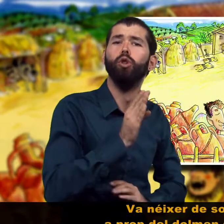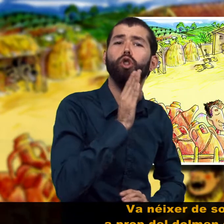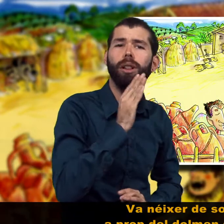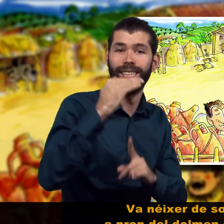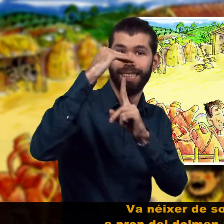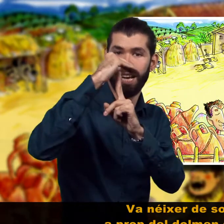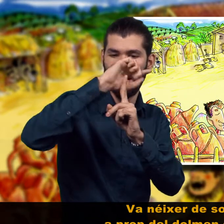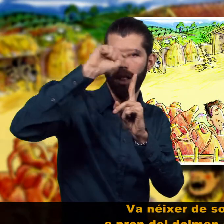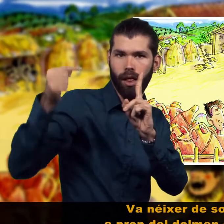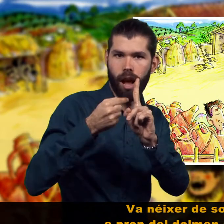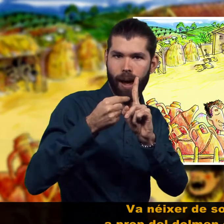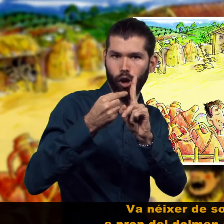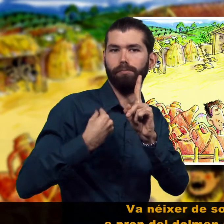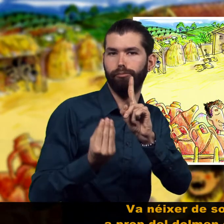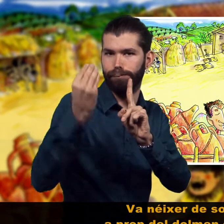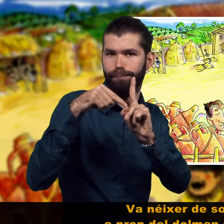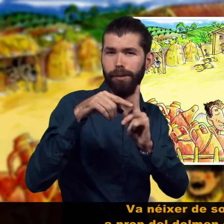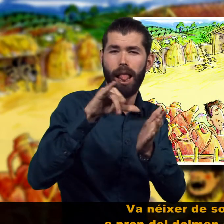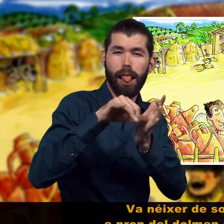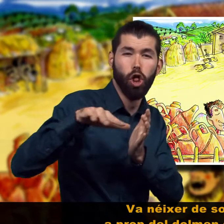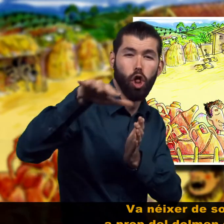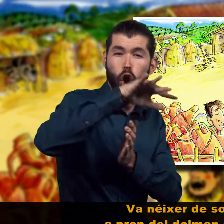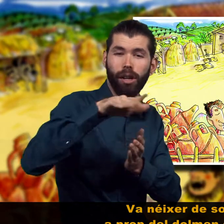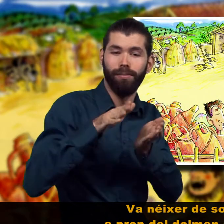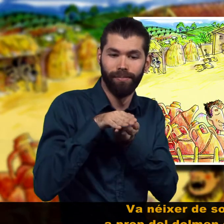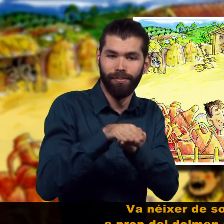Va néixer de sota un bolet, a prop del dolmen de Pins Rosers.